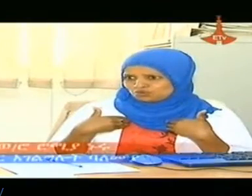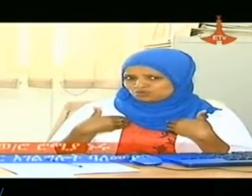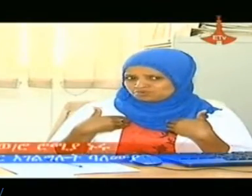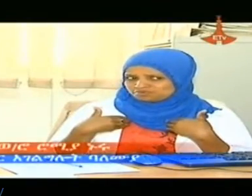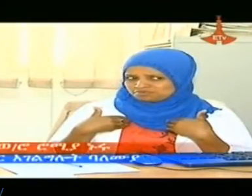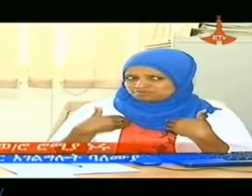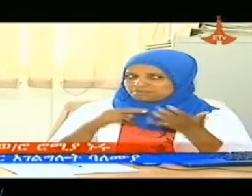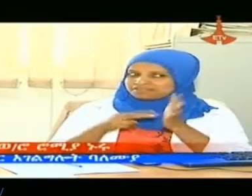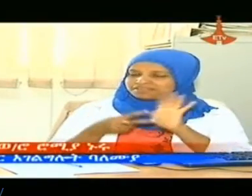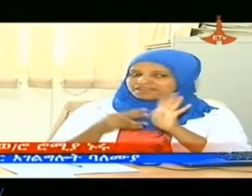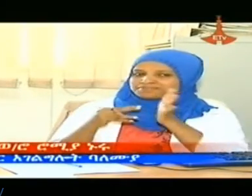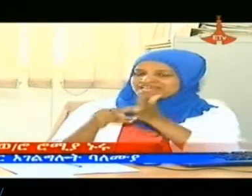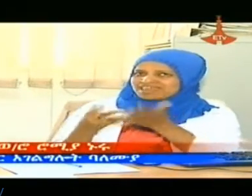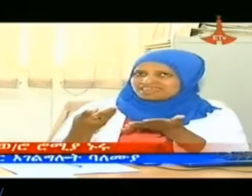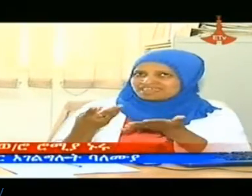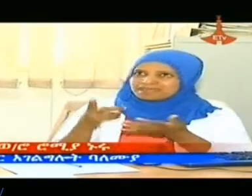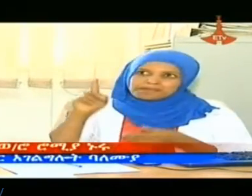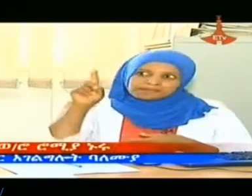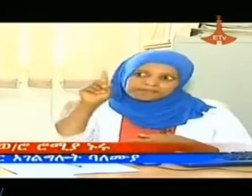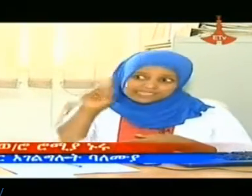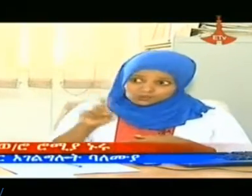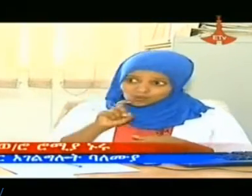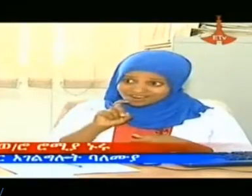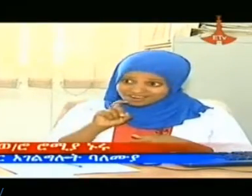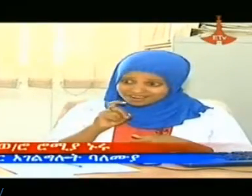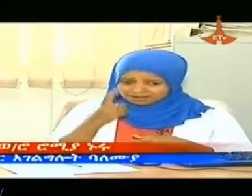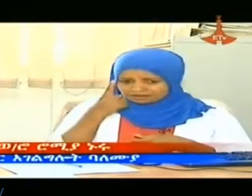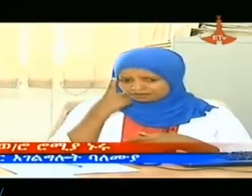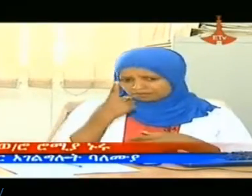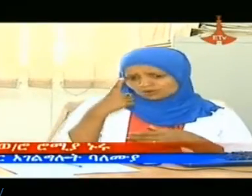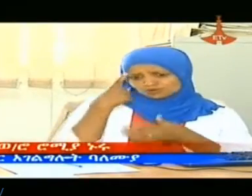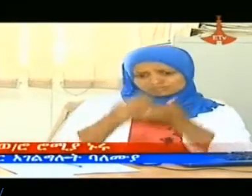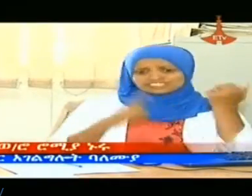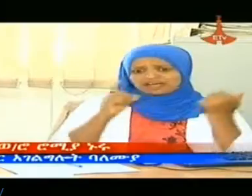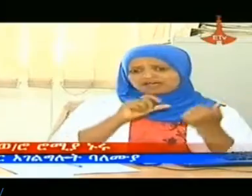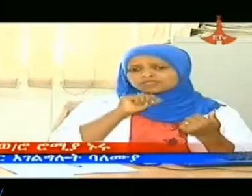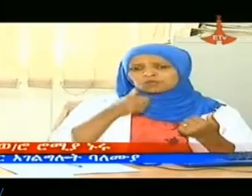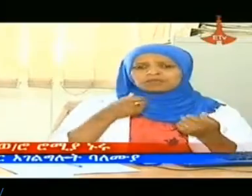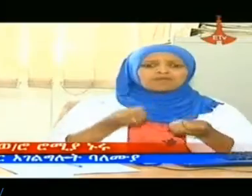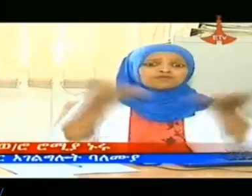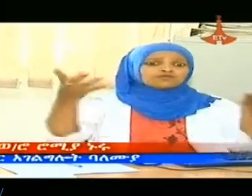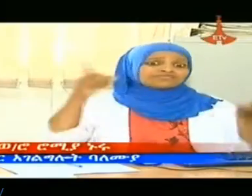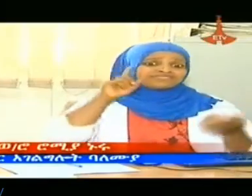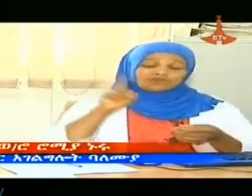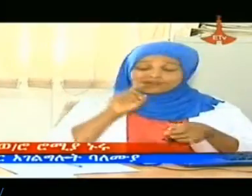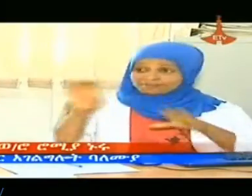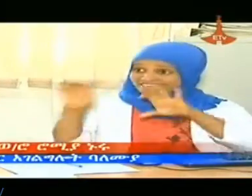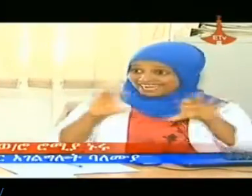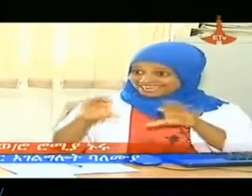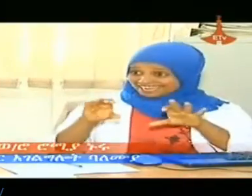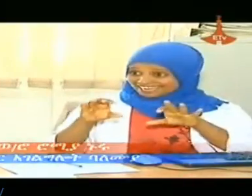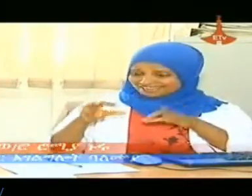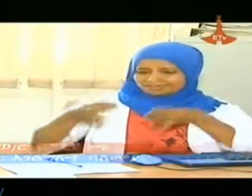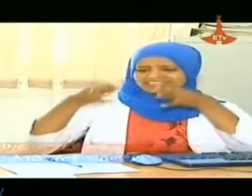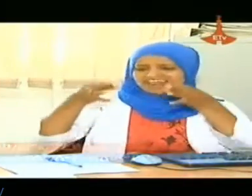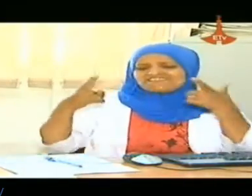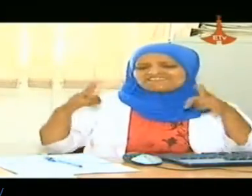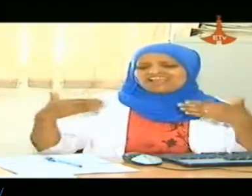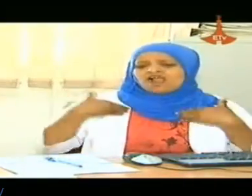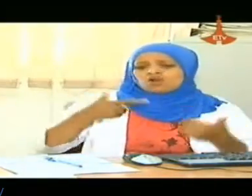ነው። ለምሳሌ ጥንቃቄ በጎደለው የግብረ ስጋ ግንኙነት ቫይረሱ መተላለፉን እንኳን አያውቁም። በዚህ